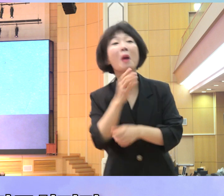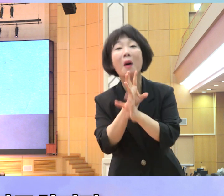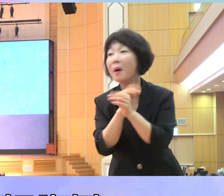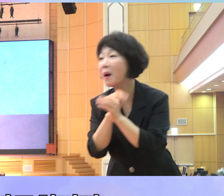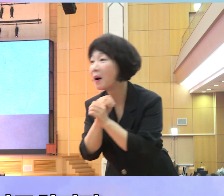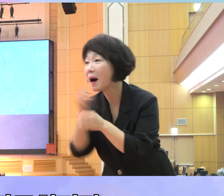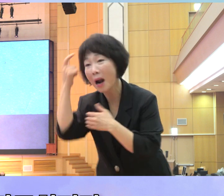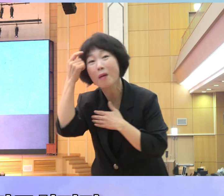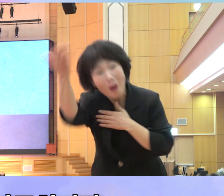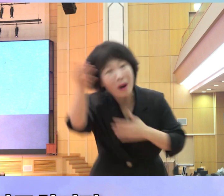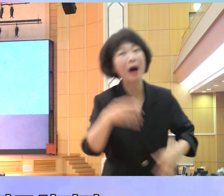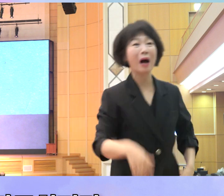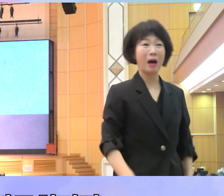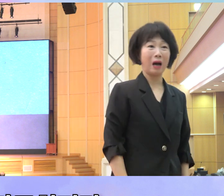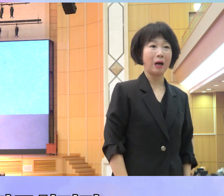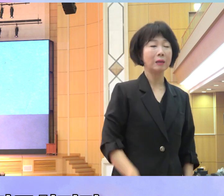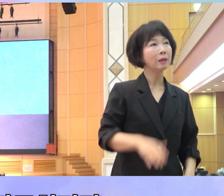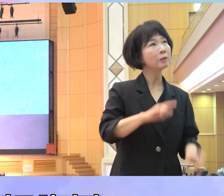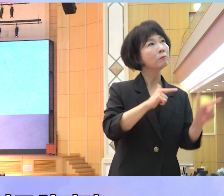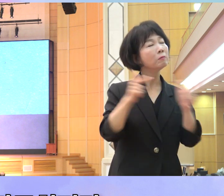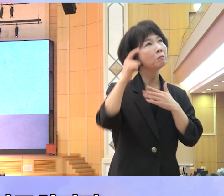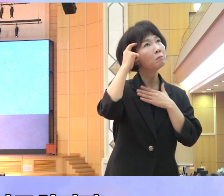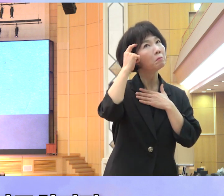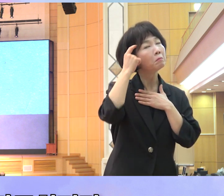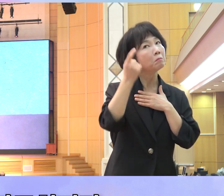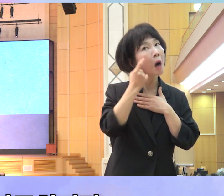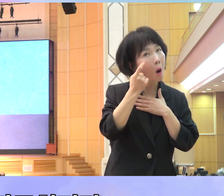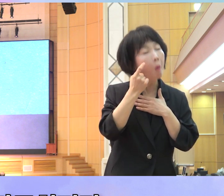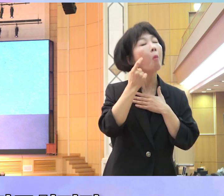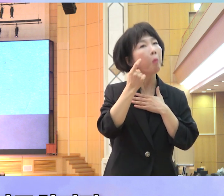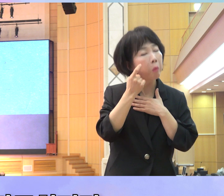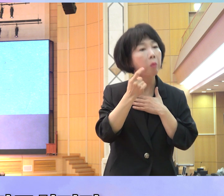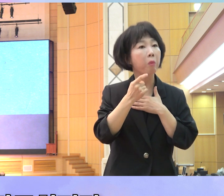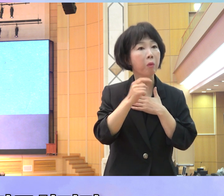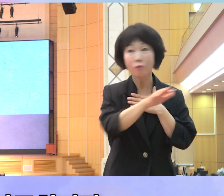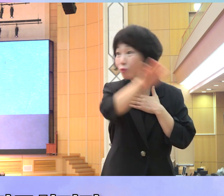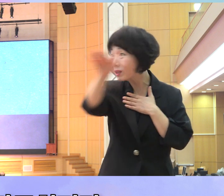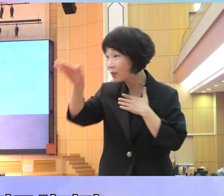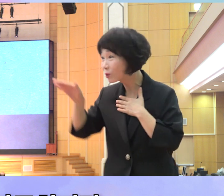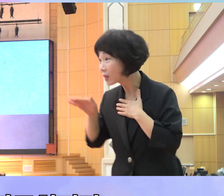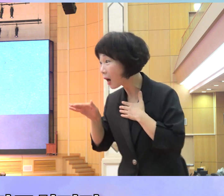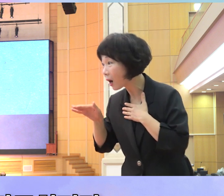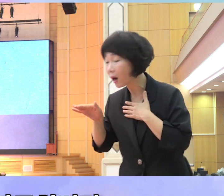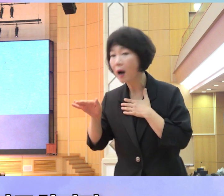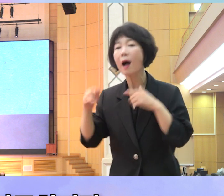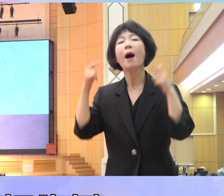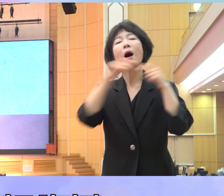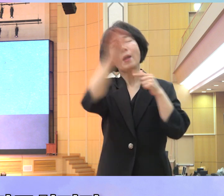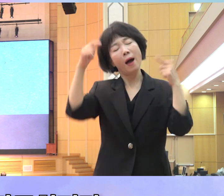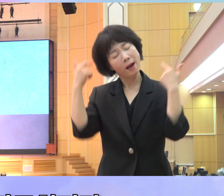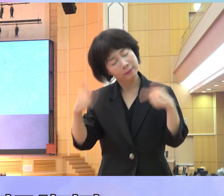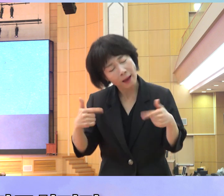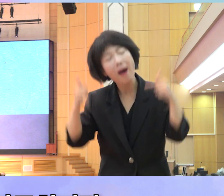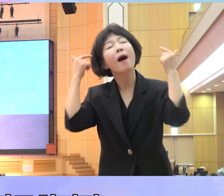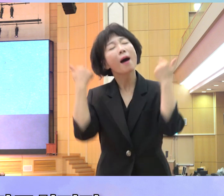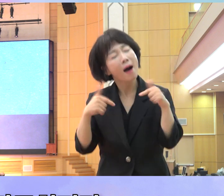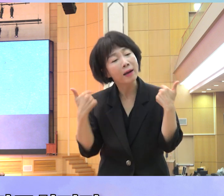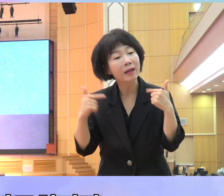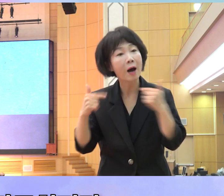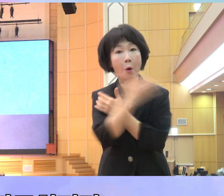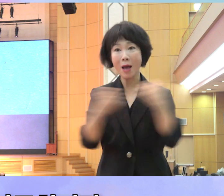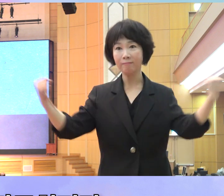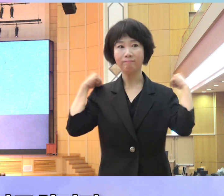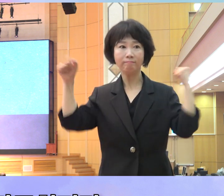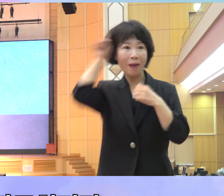시기였는가? 이런 것을 여러 가지로 생각해 보면, 과연 우리는 항상